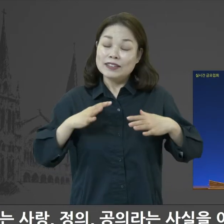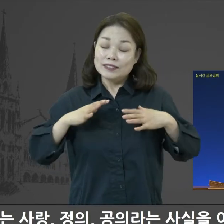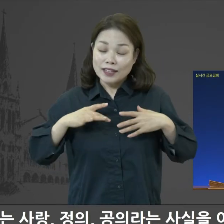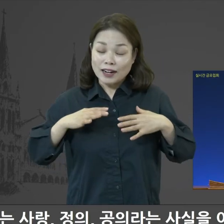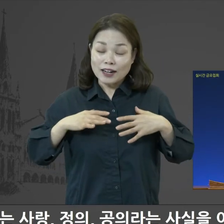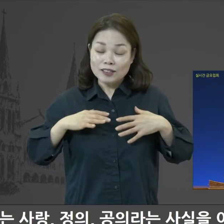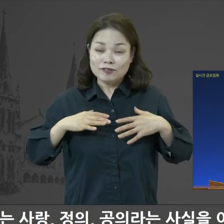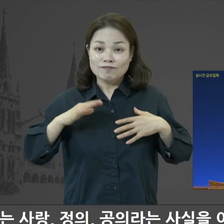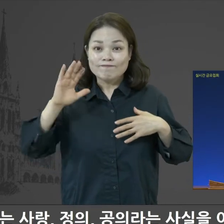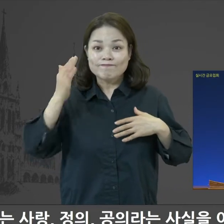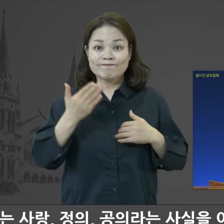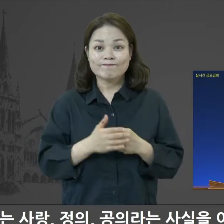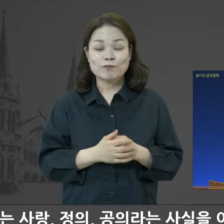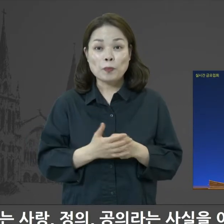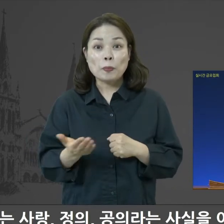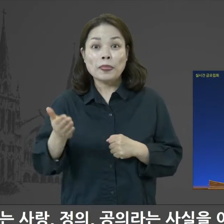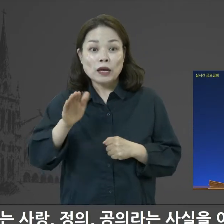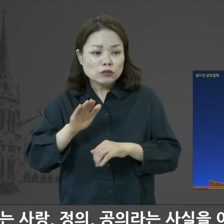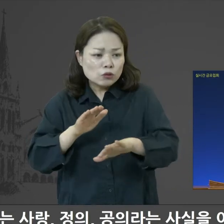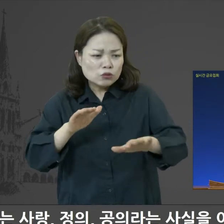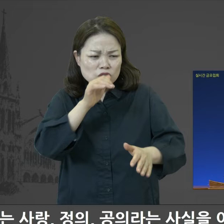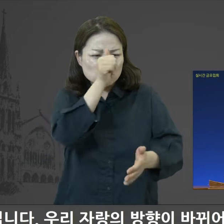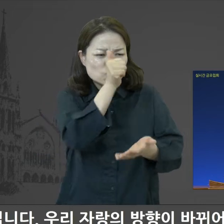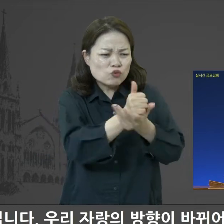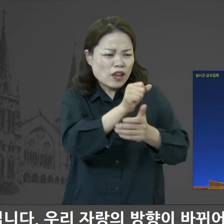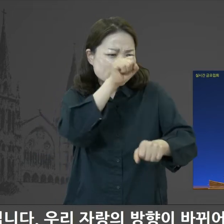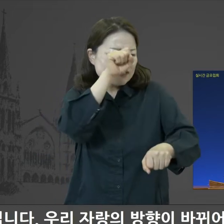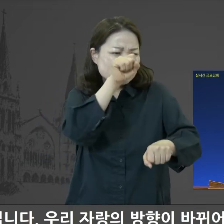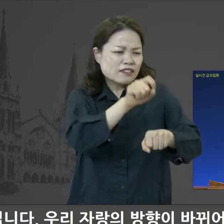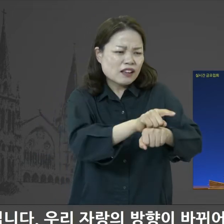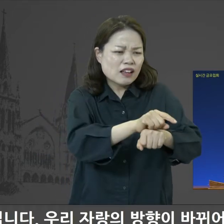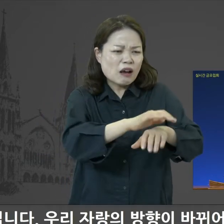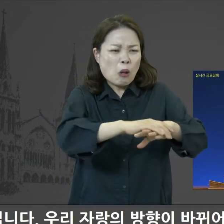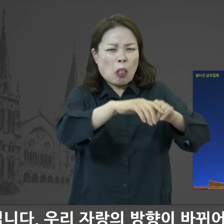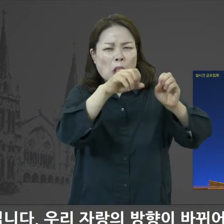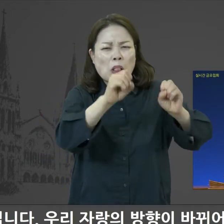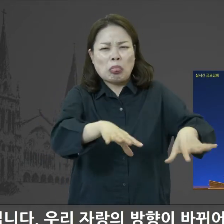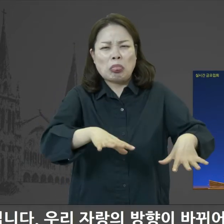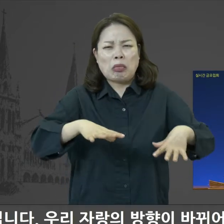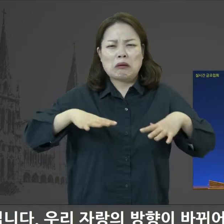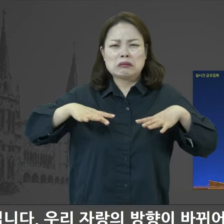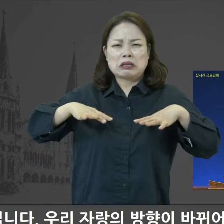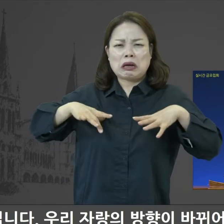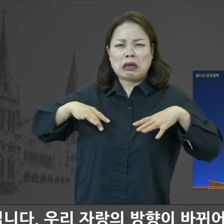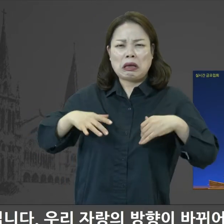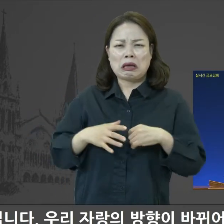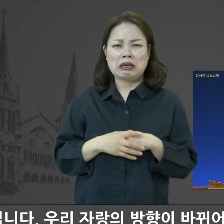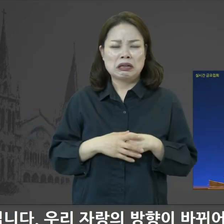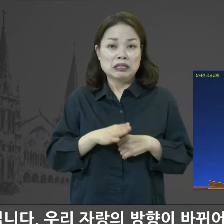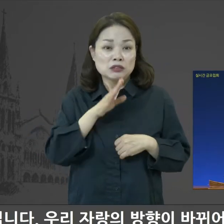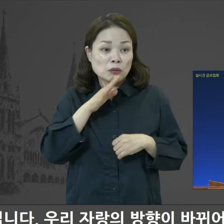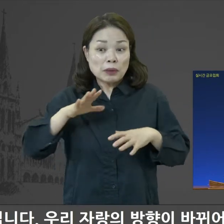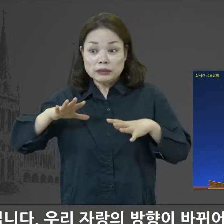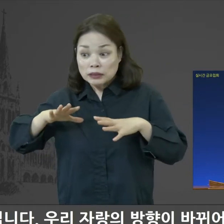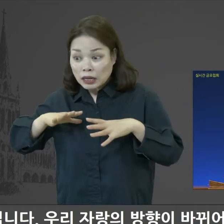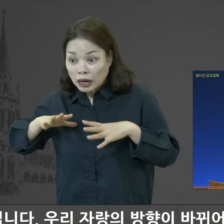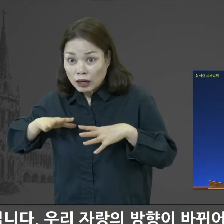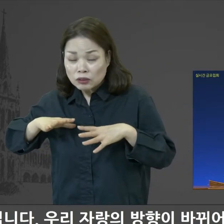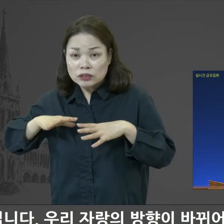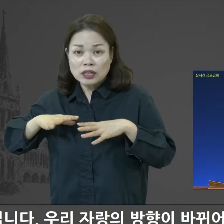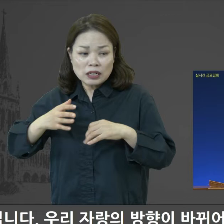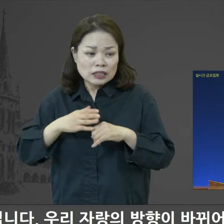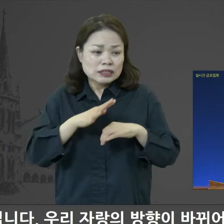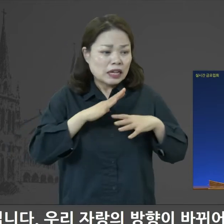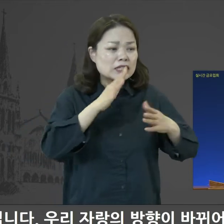자랑하라고 만들어져 있습니다. 그런데 우리의 죄성이 헛된 것을 자랑하게 만드는 것이 문제라는 거죠. 정말 자랑해야 될 것을